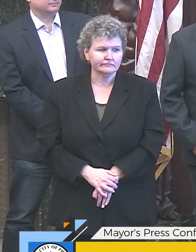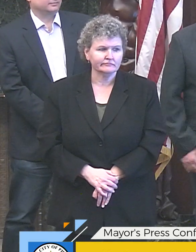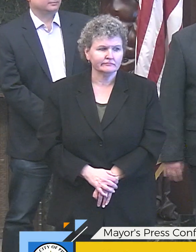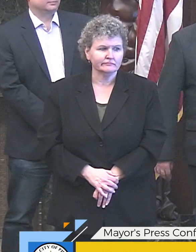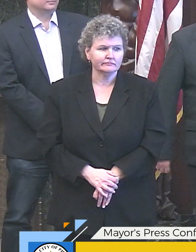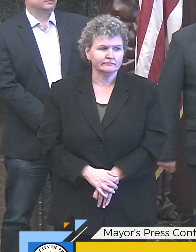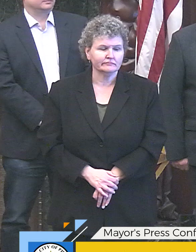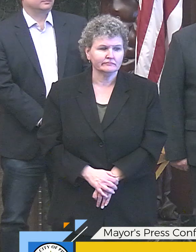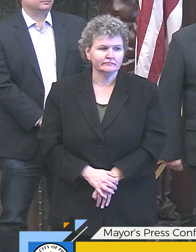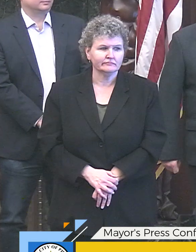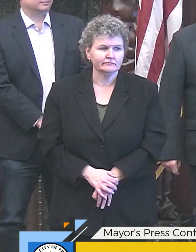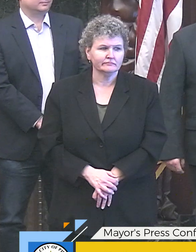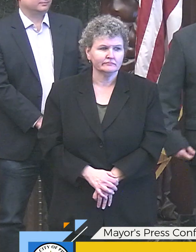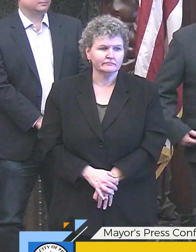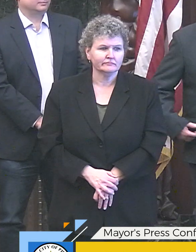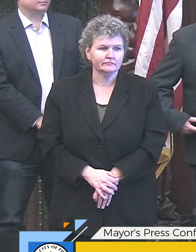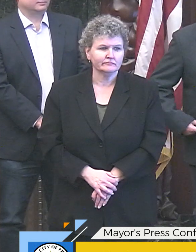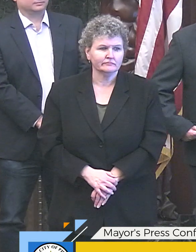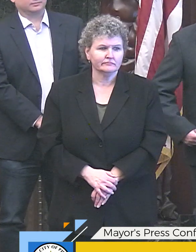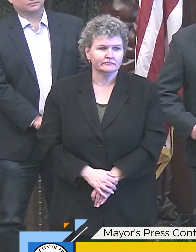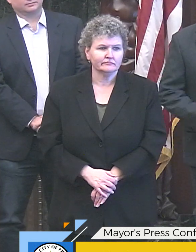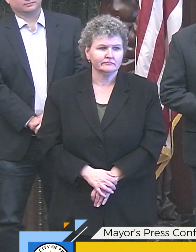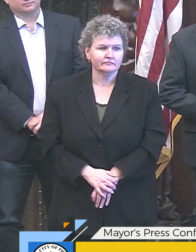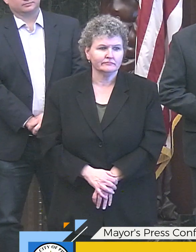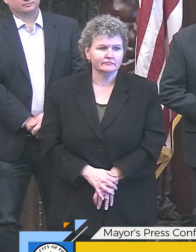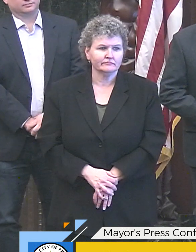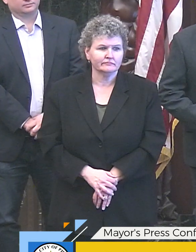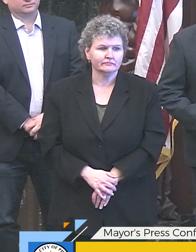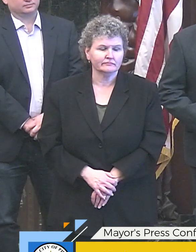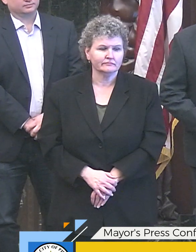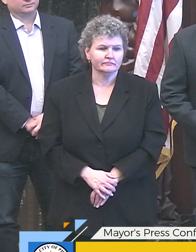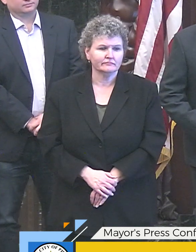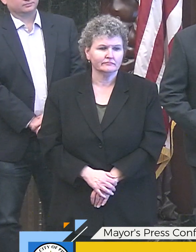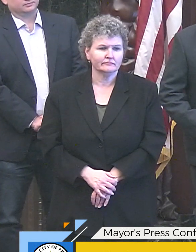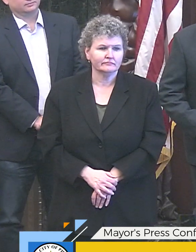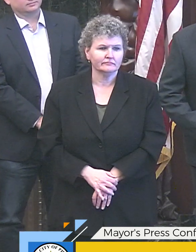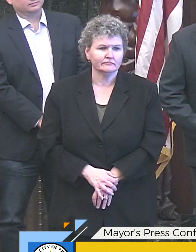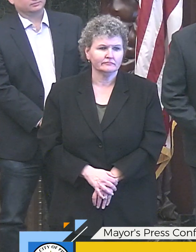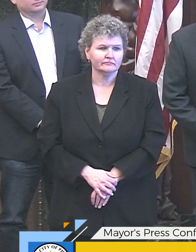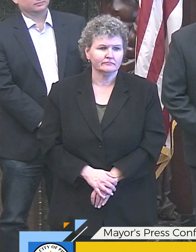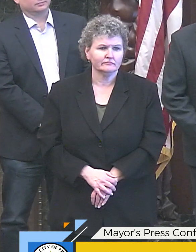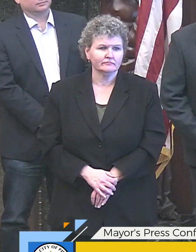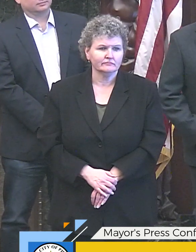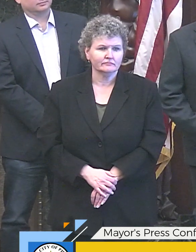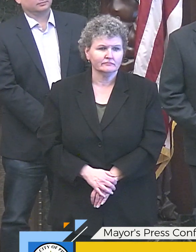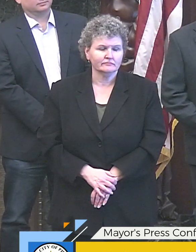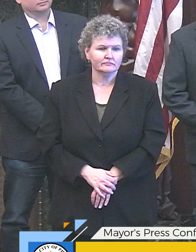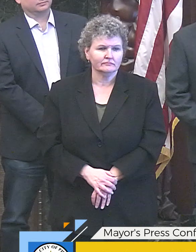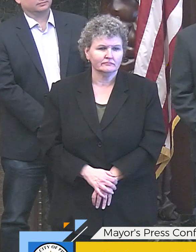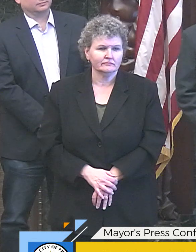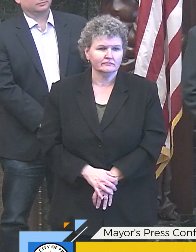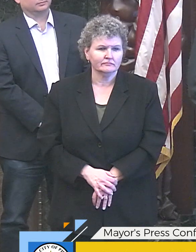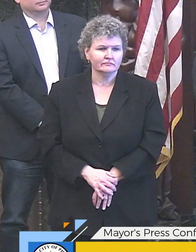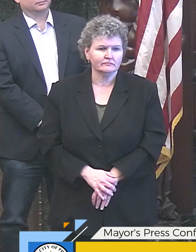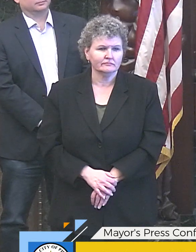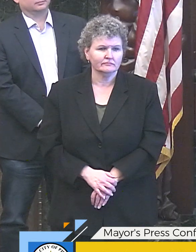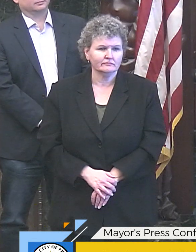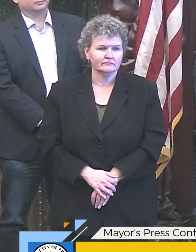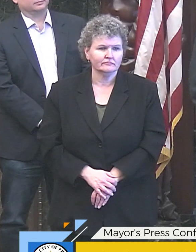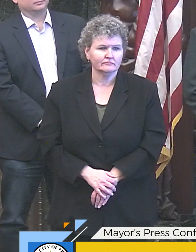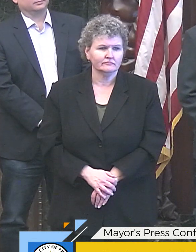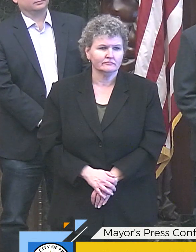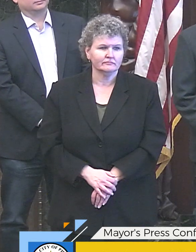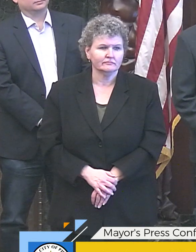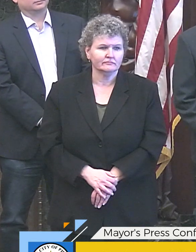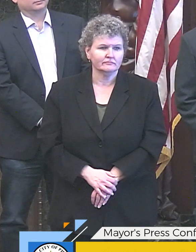grandes detrás de ellos, como hemos sabido que Congreso, Concilio, Aspira, están ayudando a su gente, principalmente en el